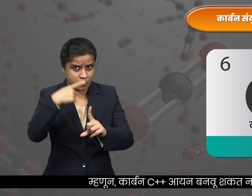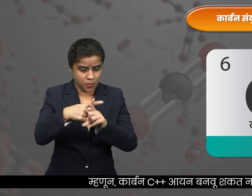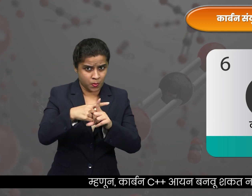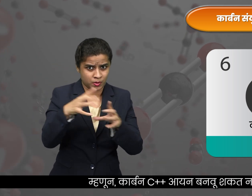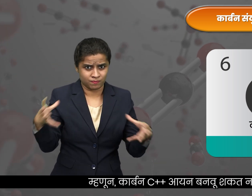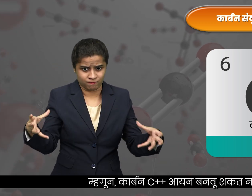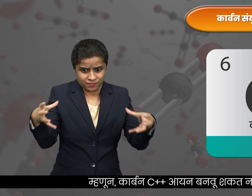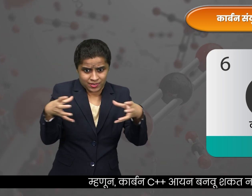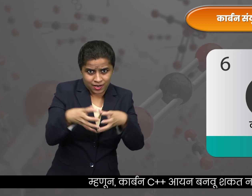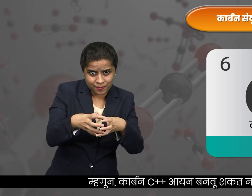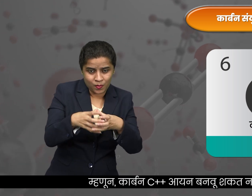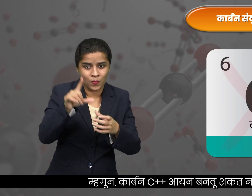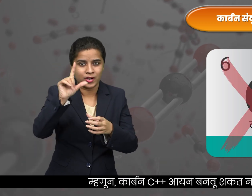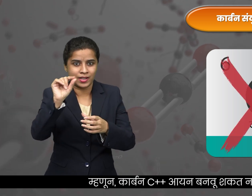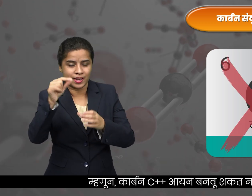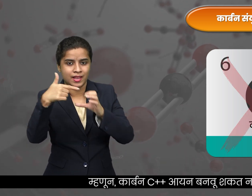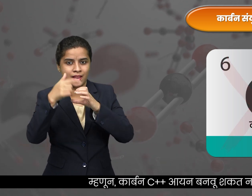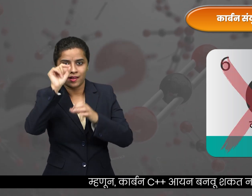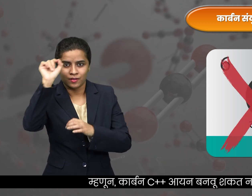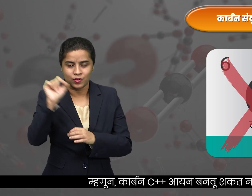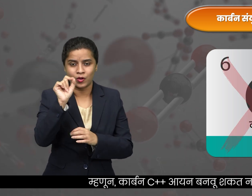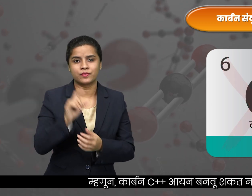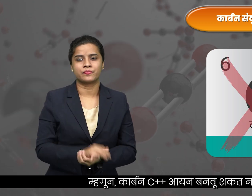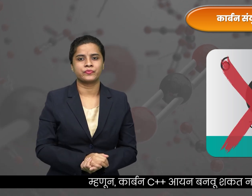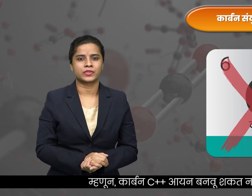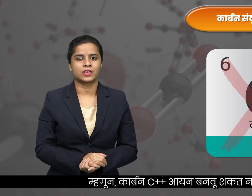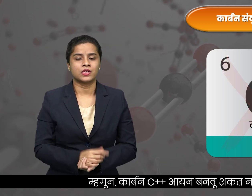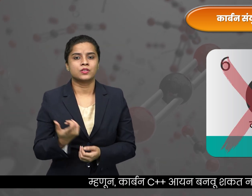कार्बन C++ आयन बनवू शकत नाही.